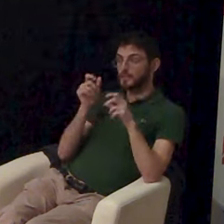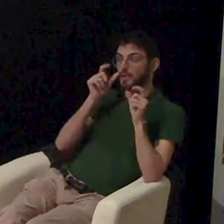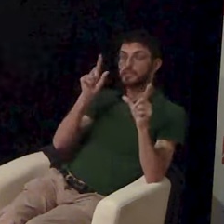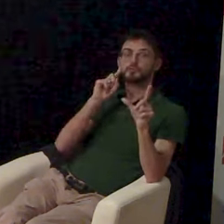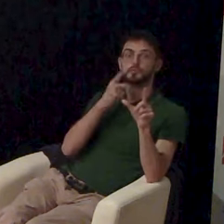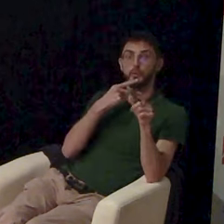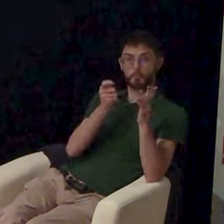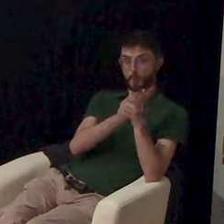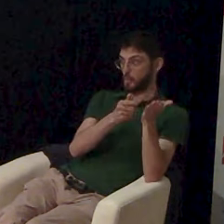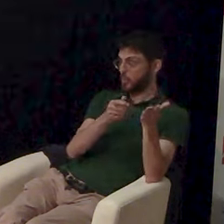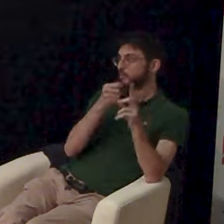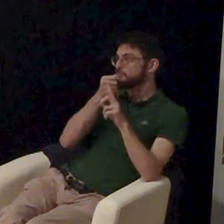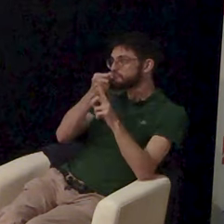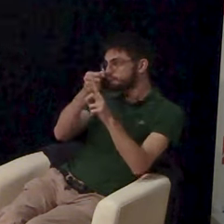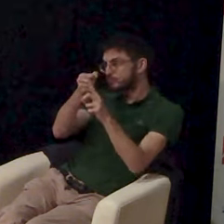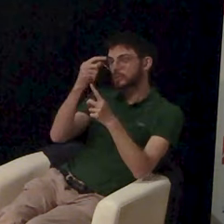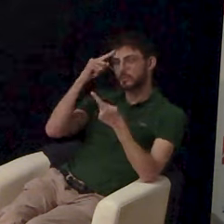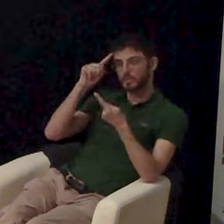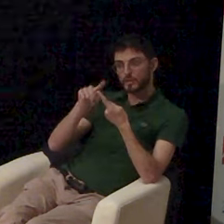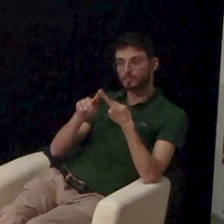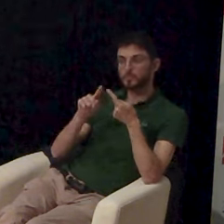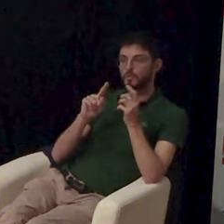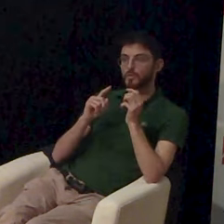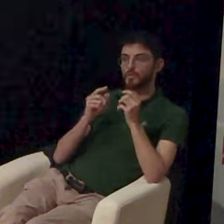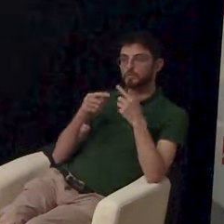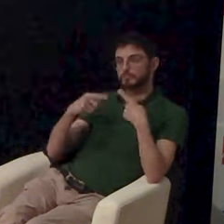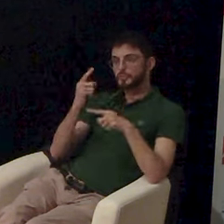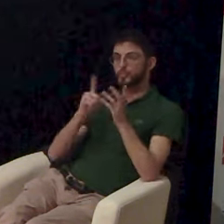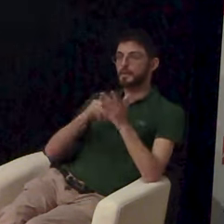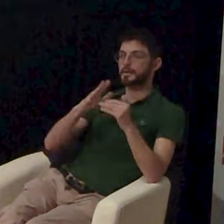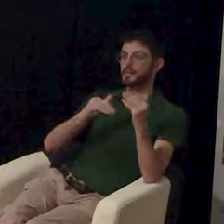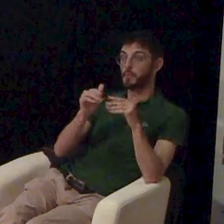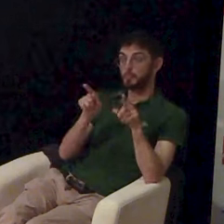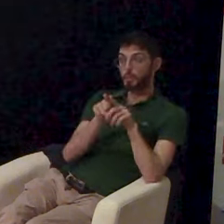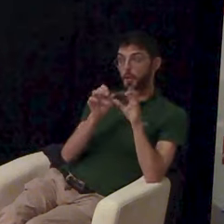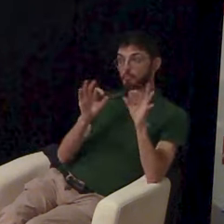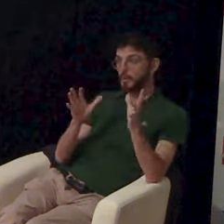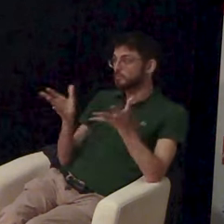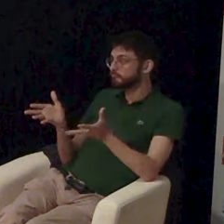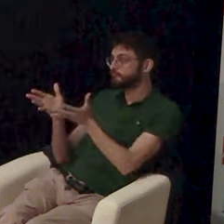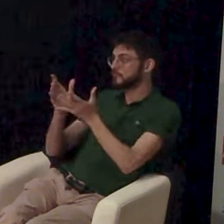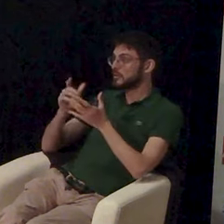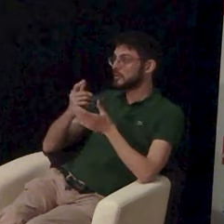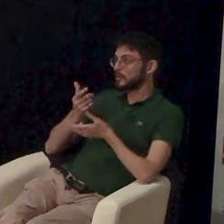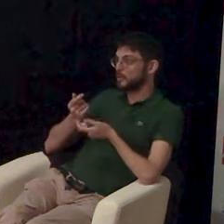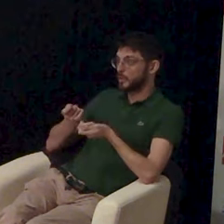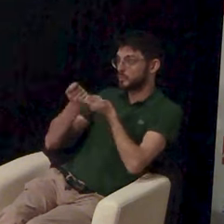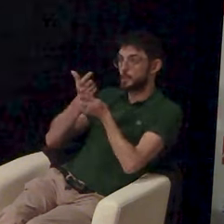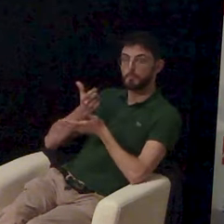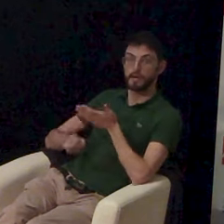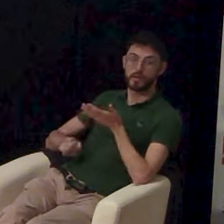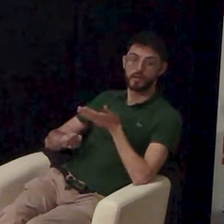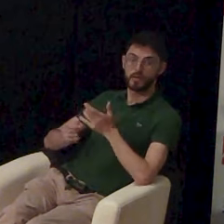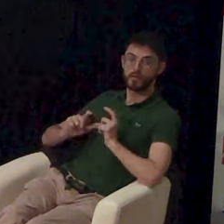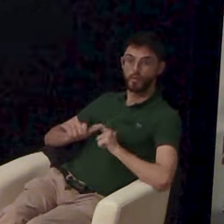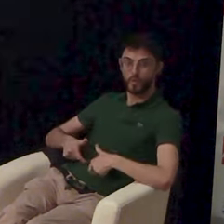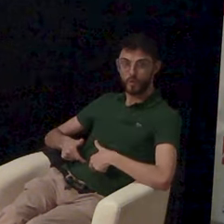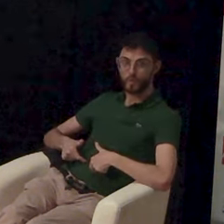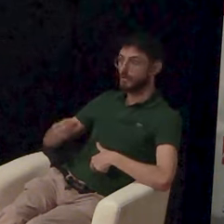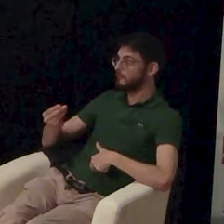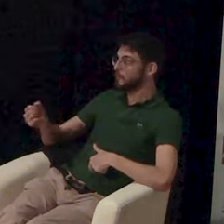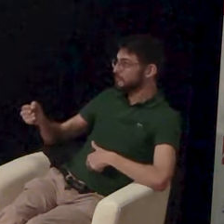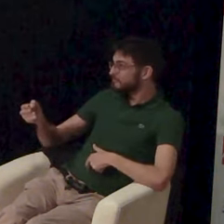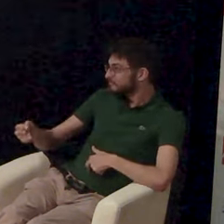années 80, parler du réveil sourd en France, 1980-1990, pour les accès aux métiers, pour